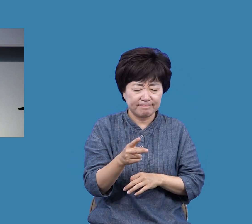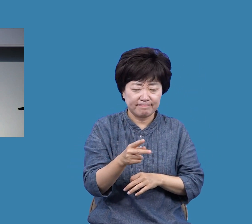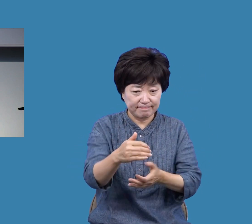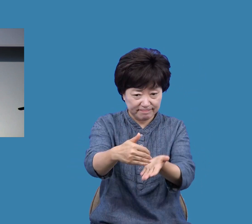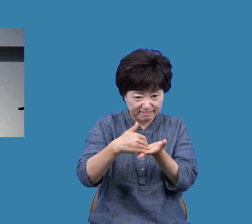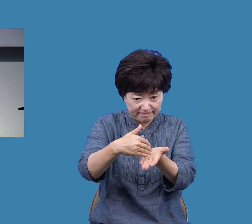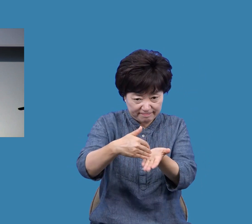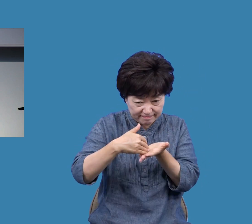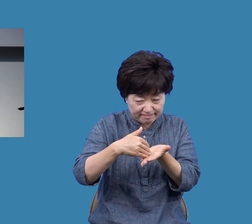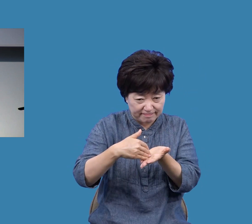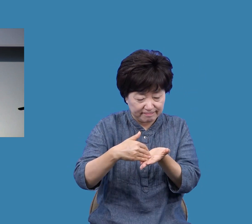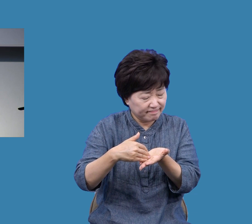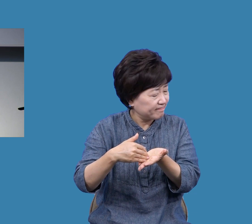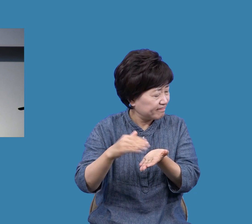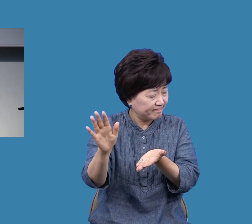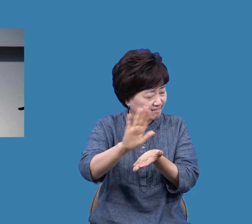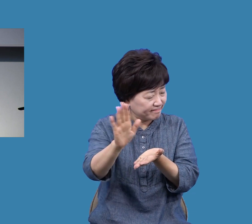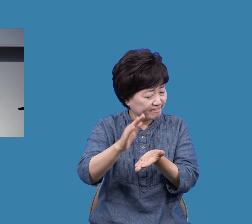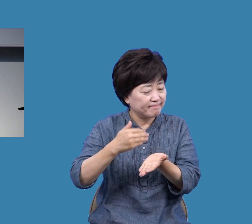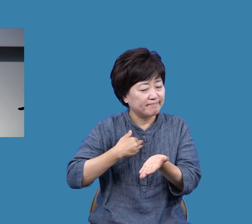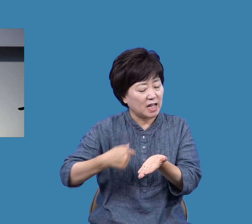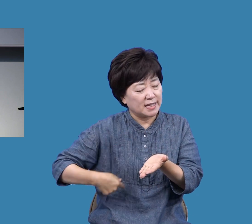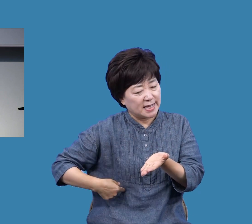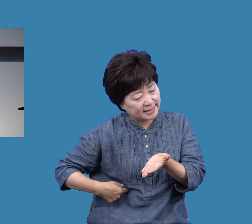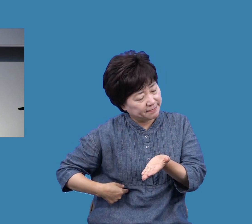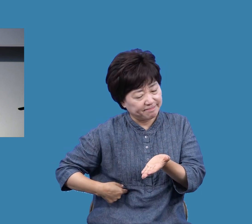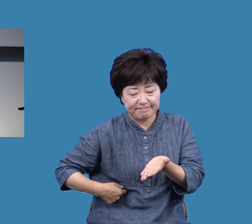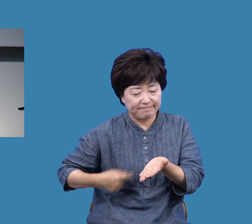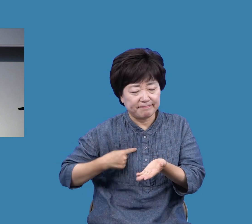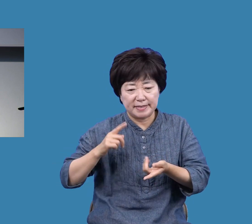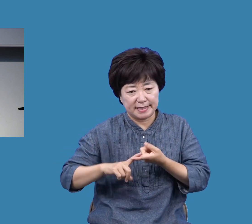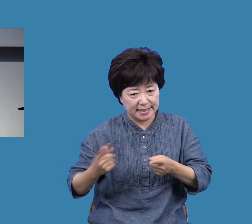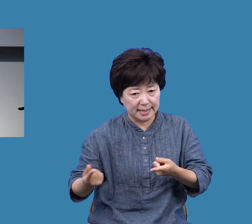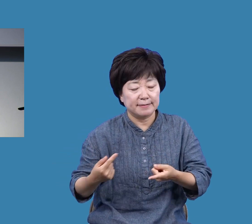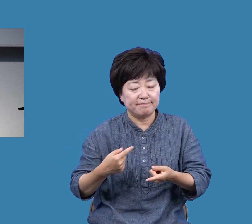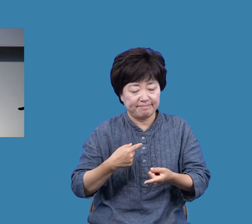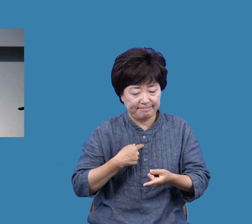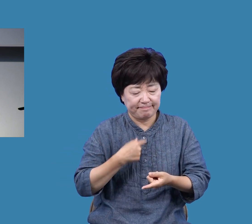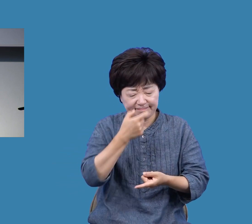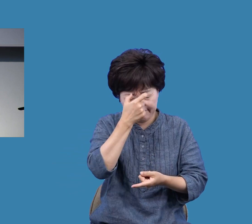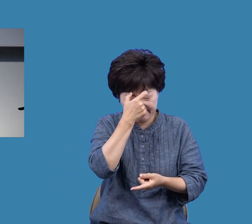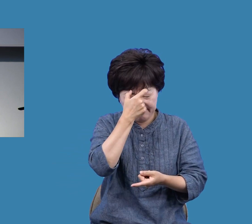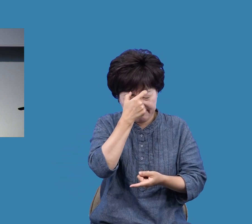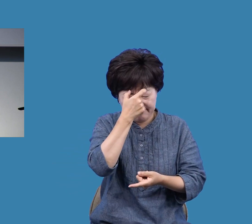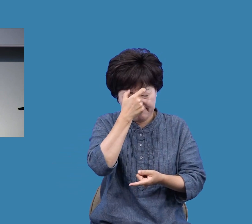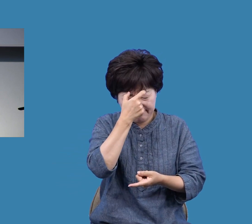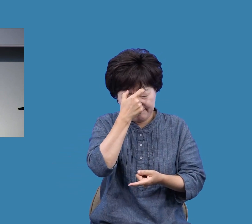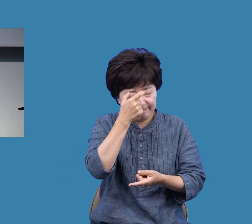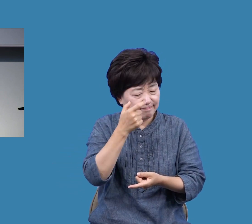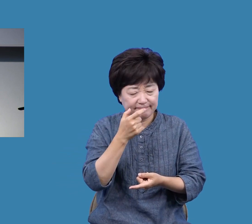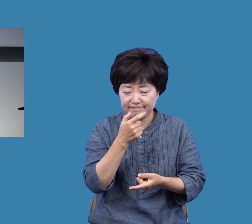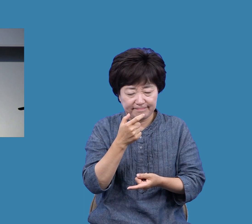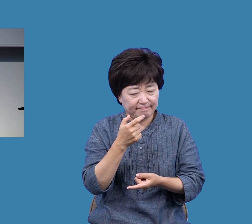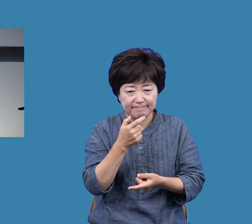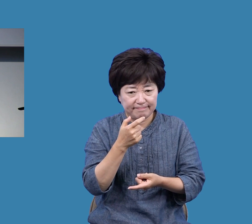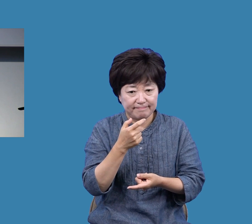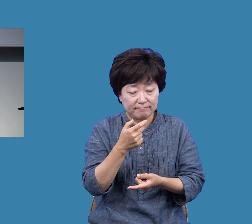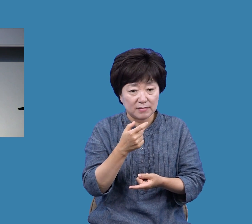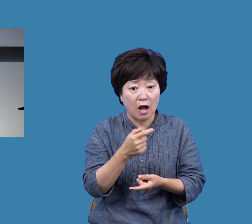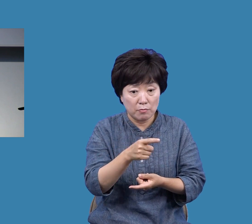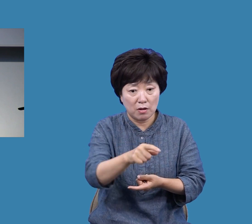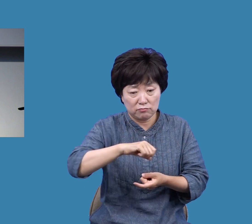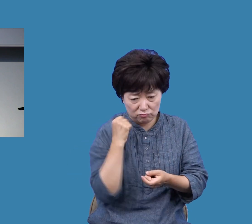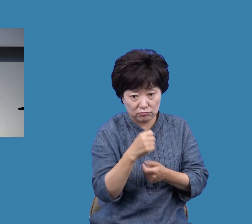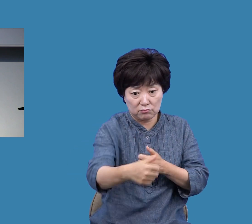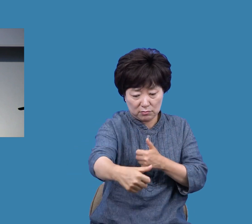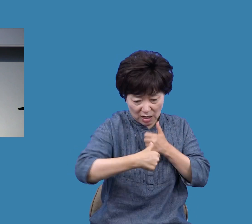그게 아닙니다. 그러면요, 그냥 따라오셔야 돼요. 그런데도 계속 어떻게 교회가 어떻게 뭐